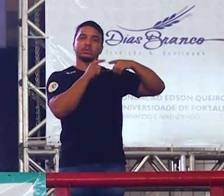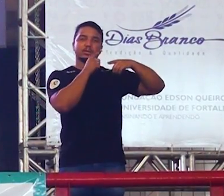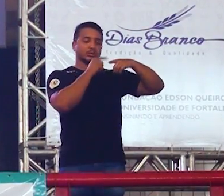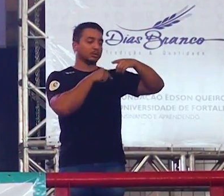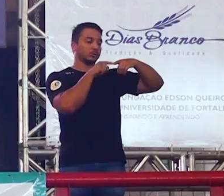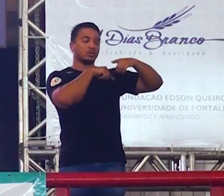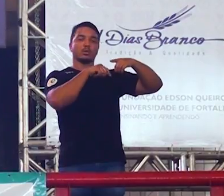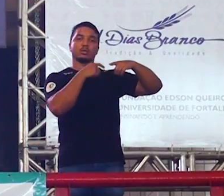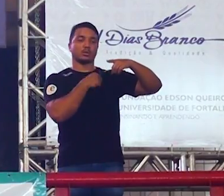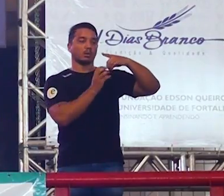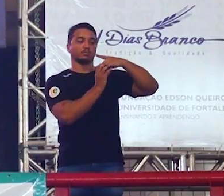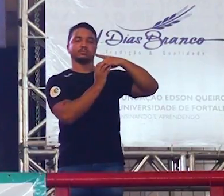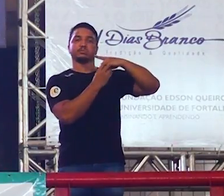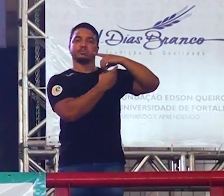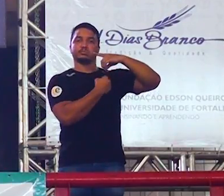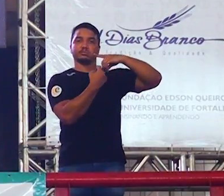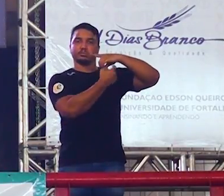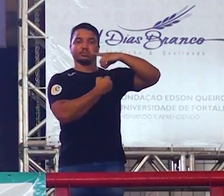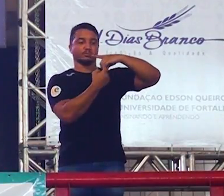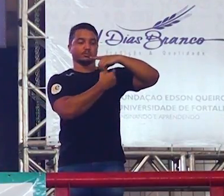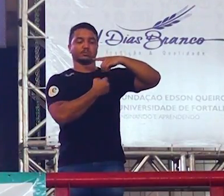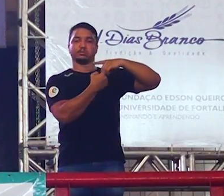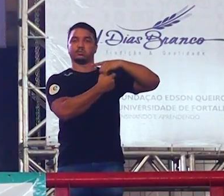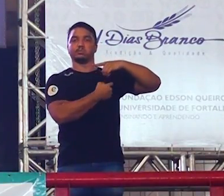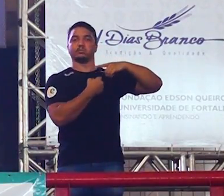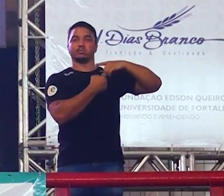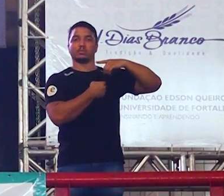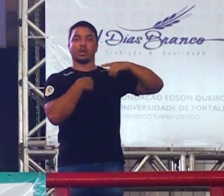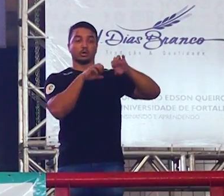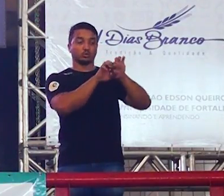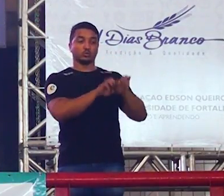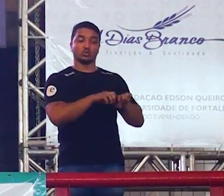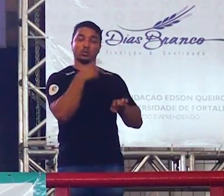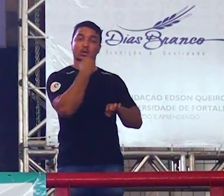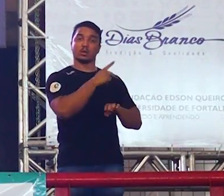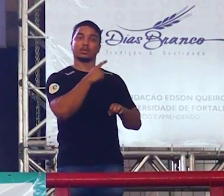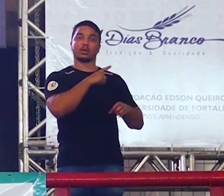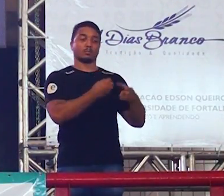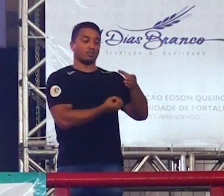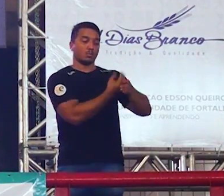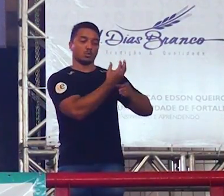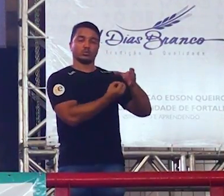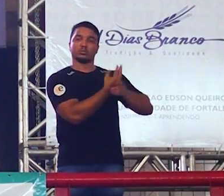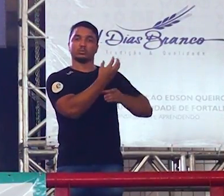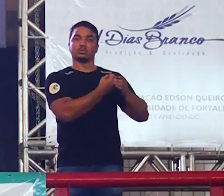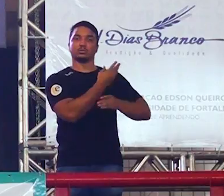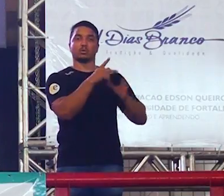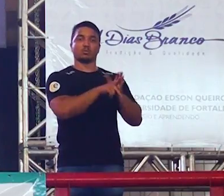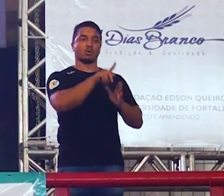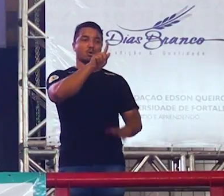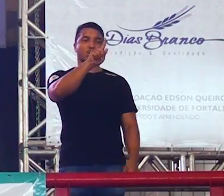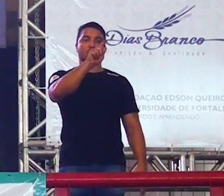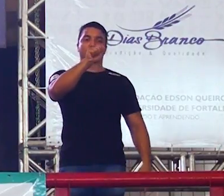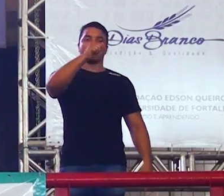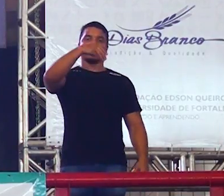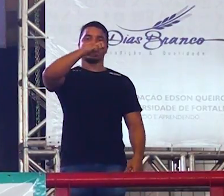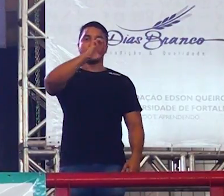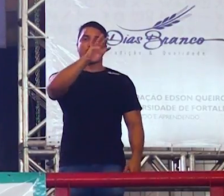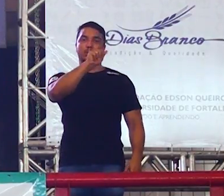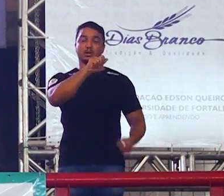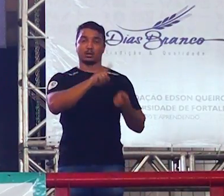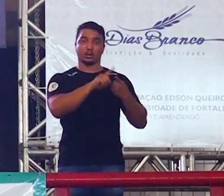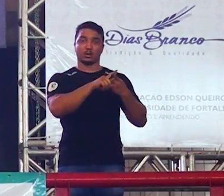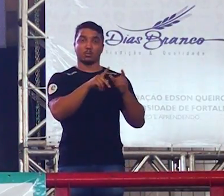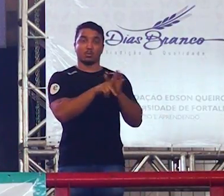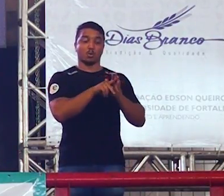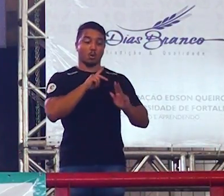quem? Testículos, que é exatamente a estrutura que vai produzir os gametas e também vão produzir